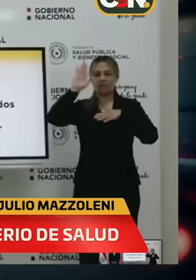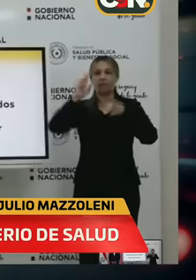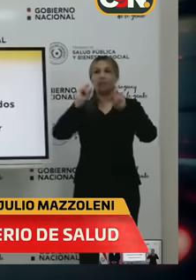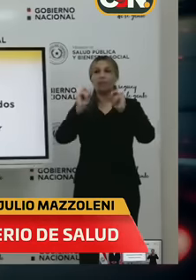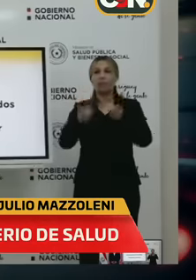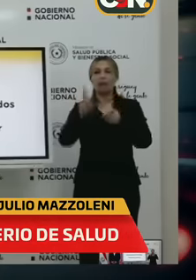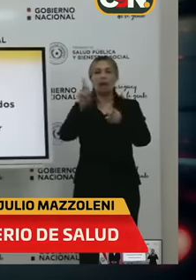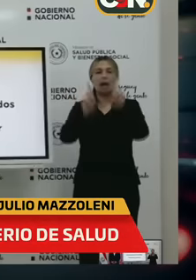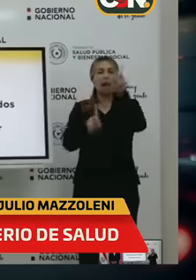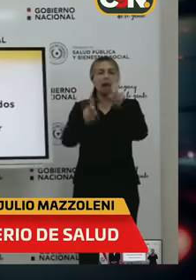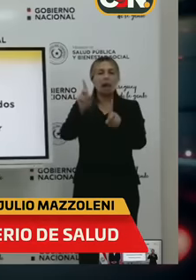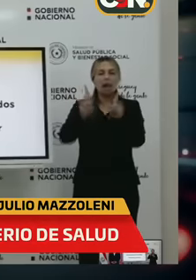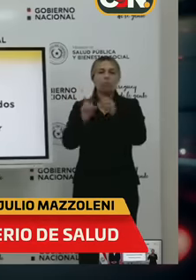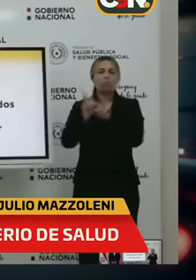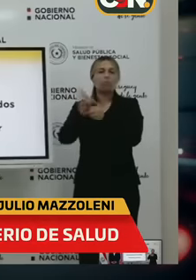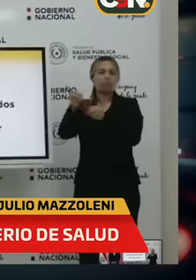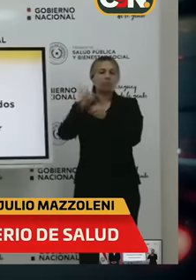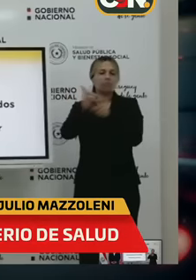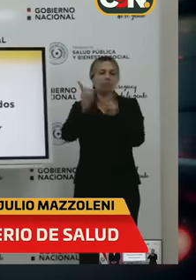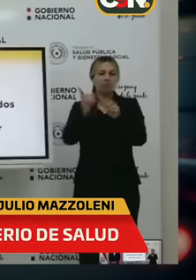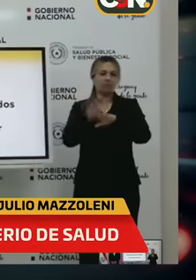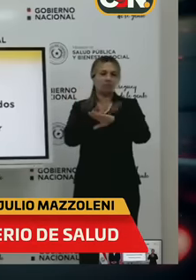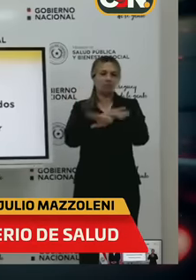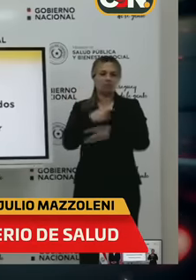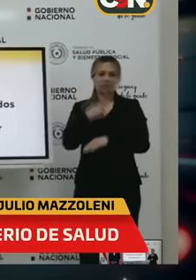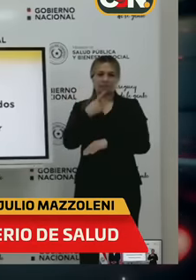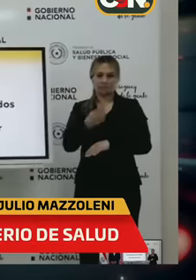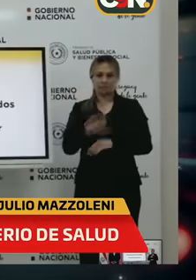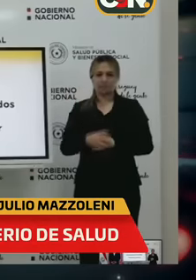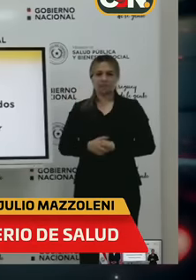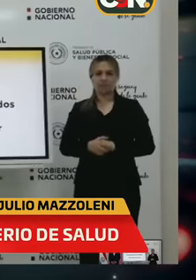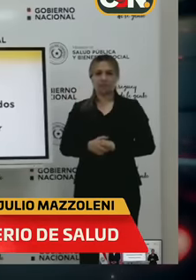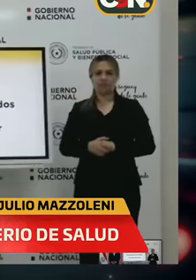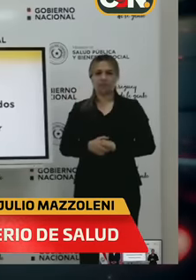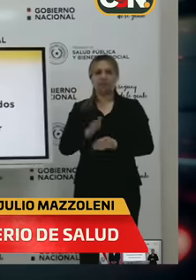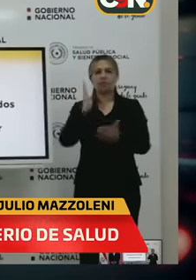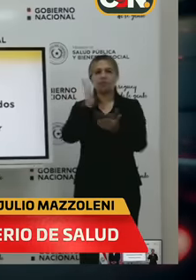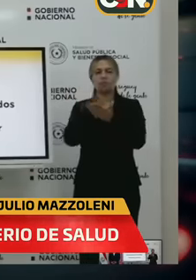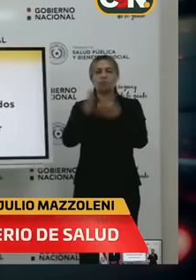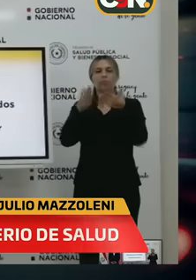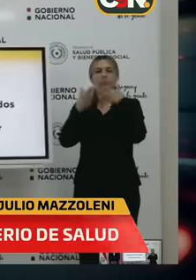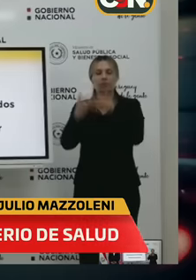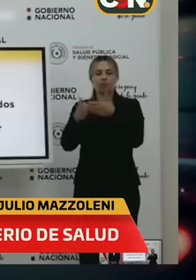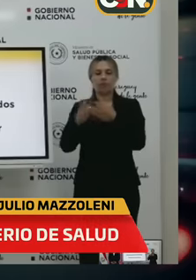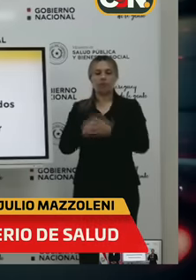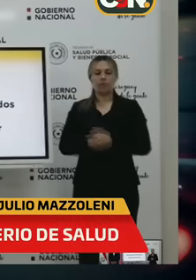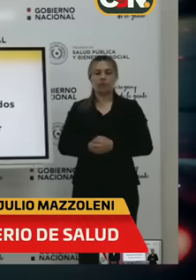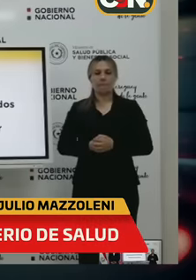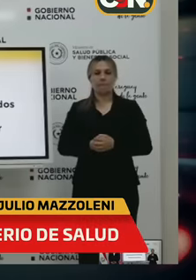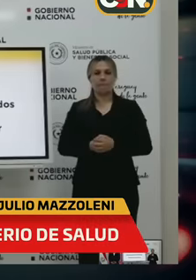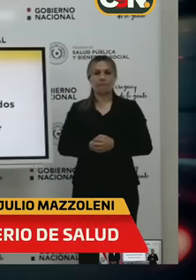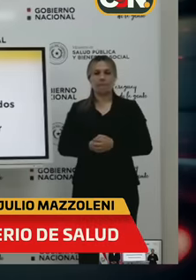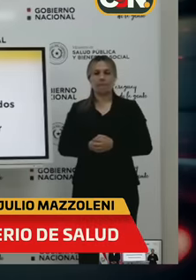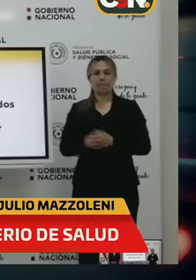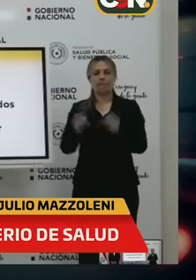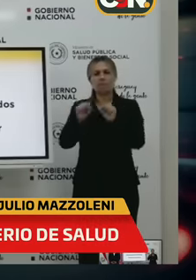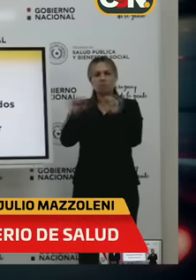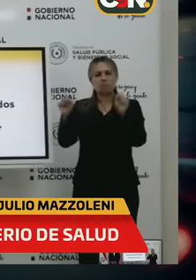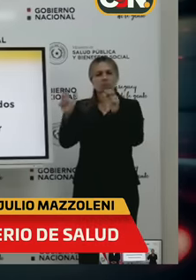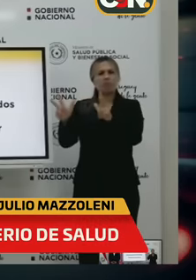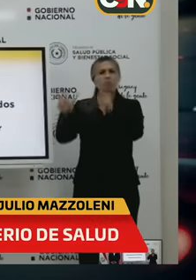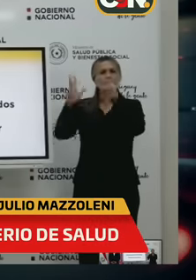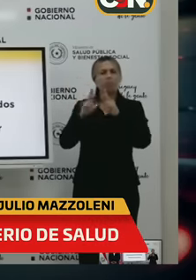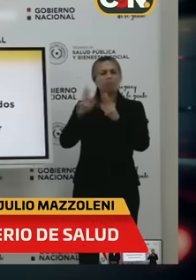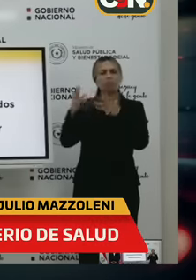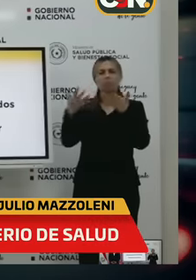algunos municipios en particular, como los que mencioné antes, ¿no? Última consulta, ABC Digital. ¿Puede decirnos qué